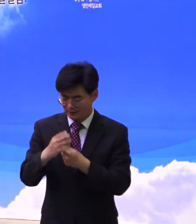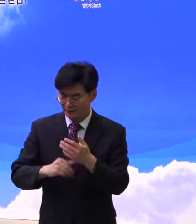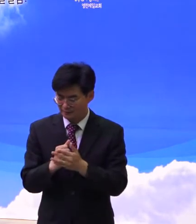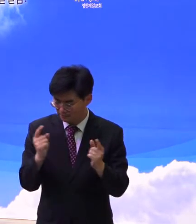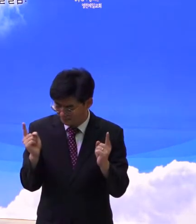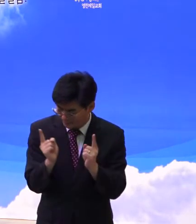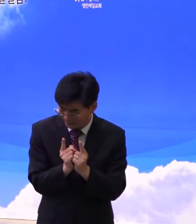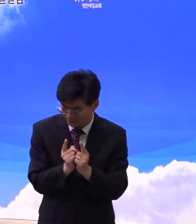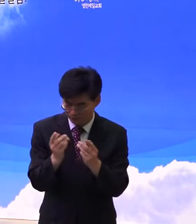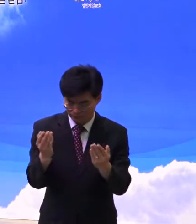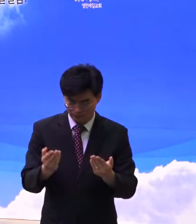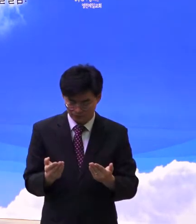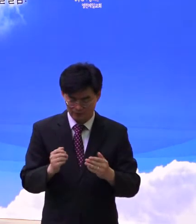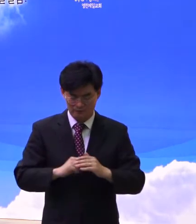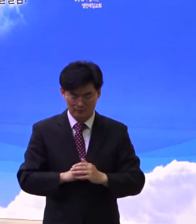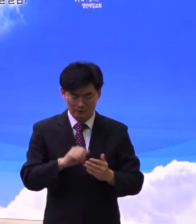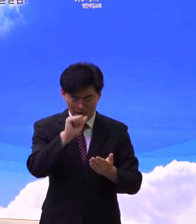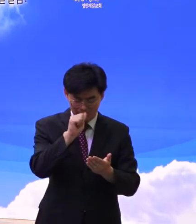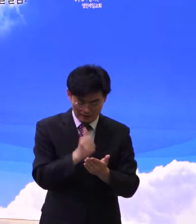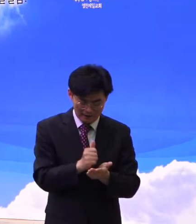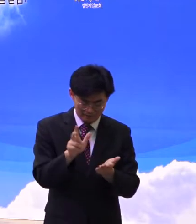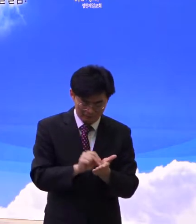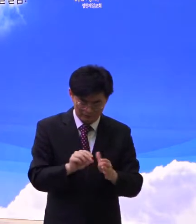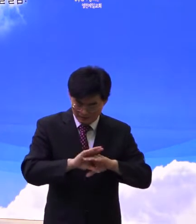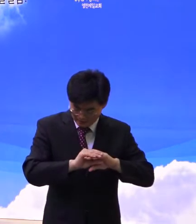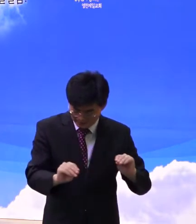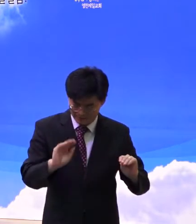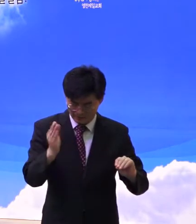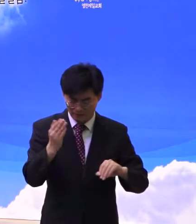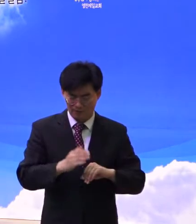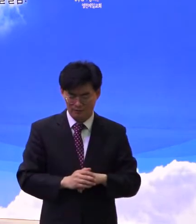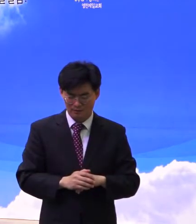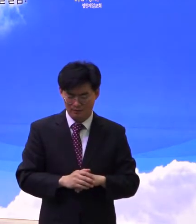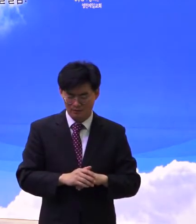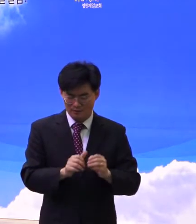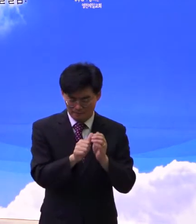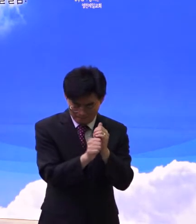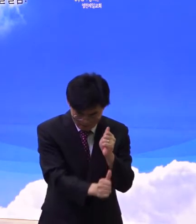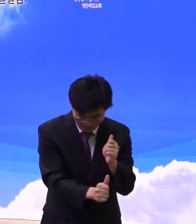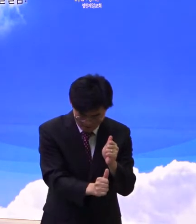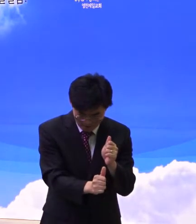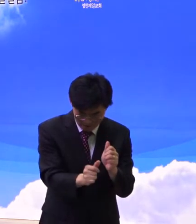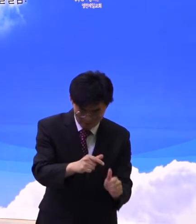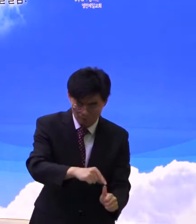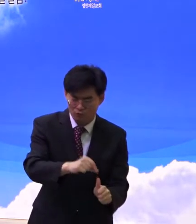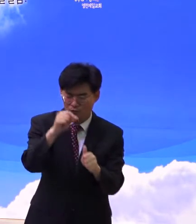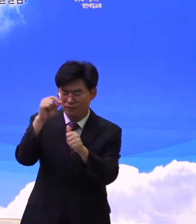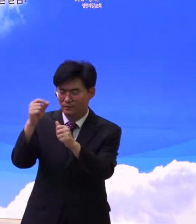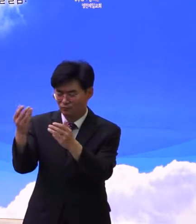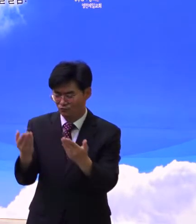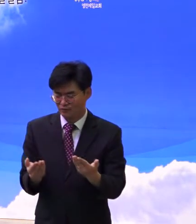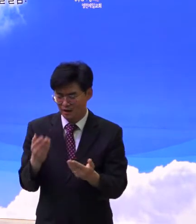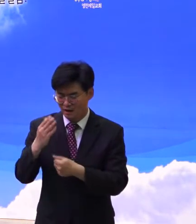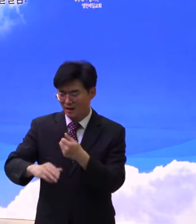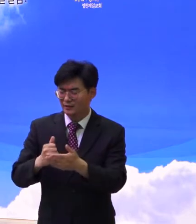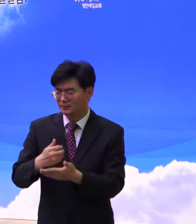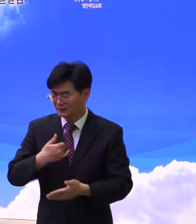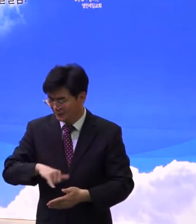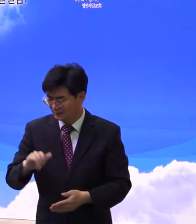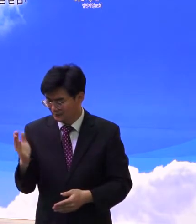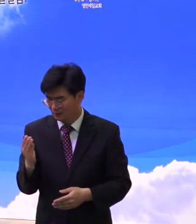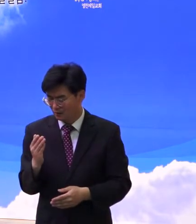죄의 모든 문제를 해결하시고 구원받게 하셔서 하나님의 자녀로 살게 하신 것을 감사드립니다. 하나님의